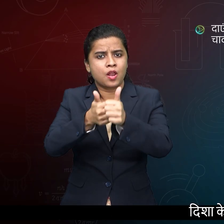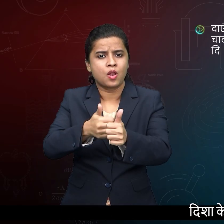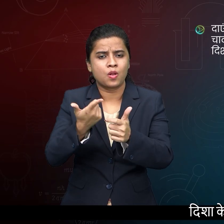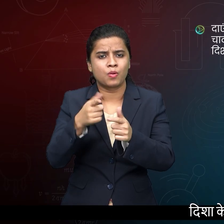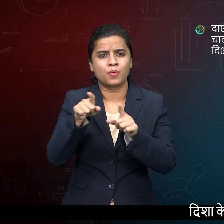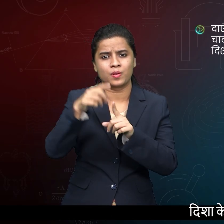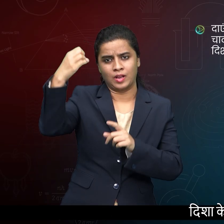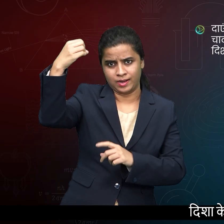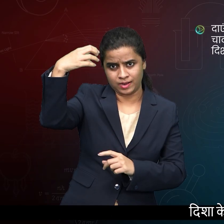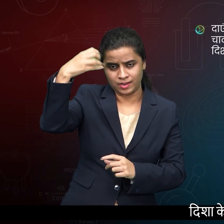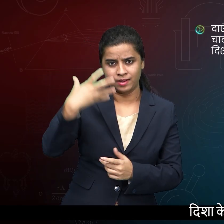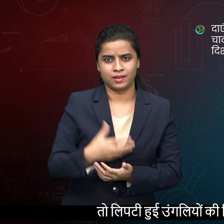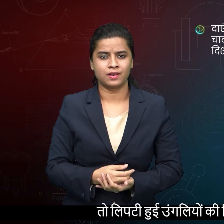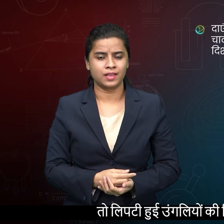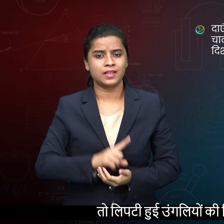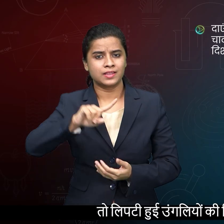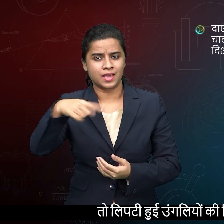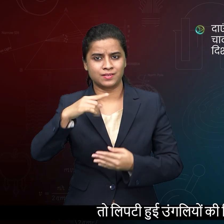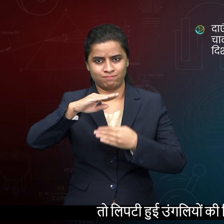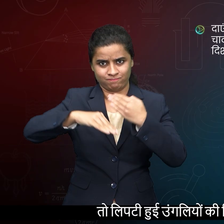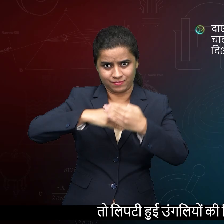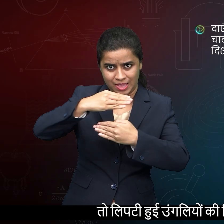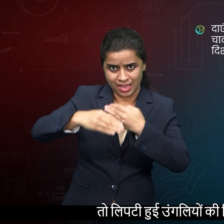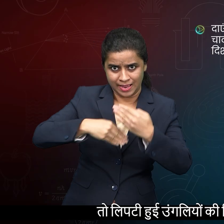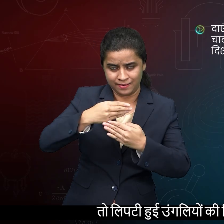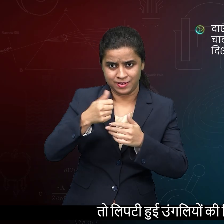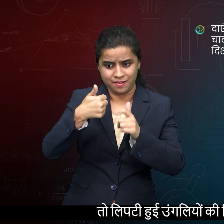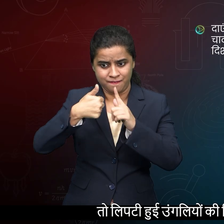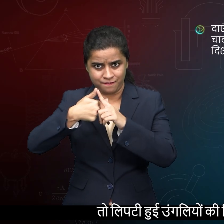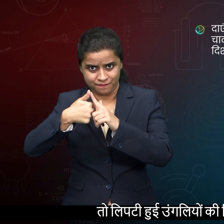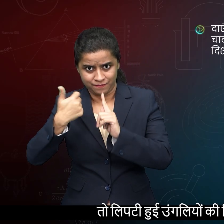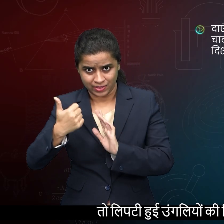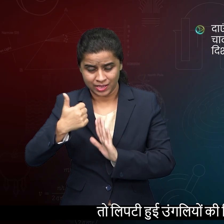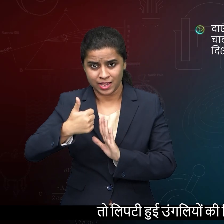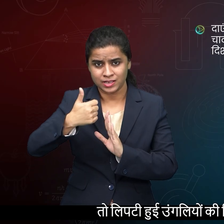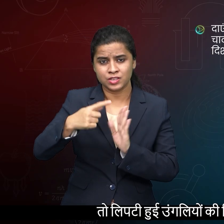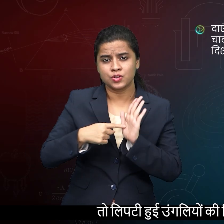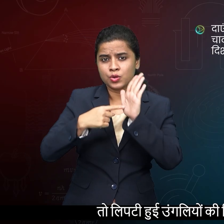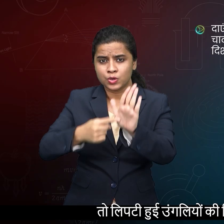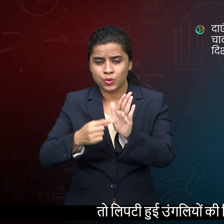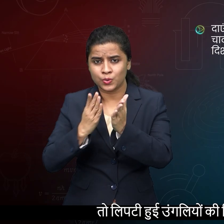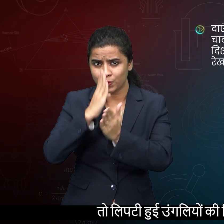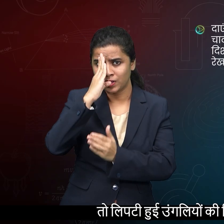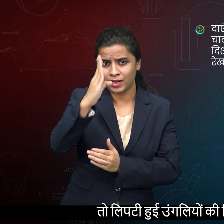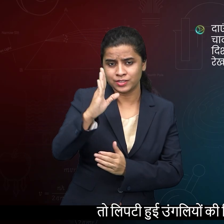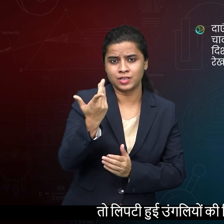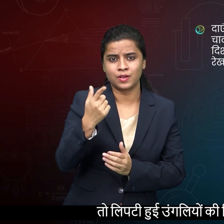साथ इंगित करता है, तो लिपटी हुई उंगलियों की दिशा चुंबकीय क्षेत्र रेखाओं की